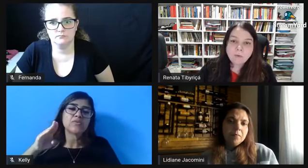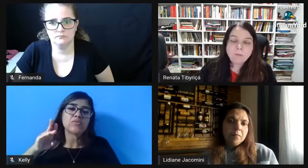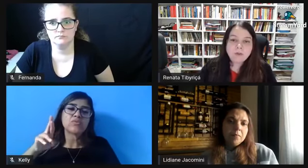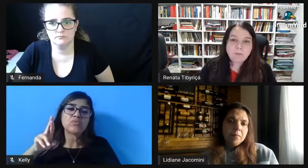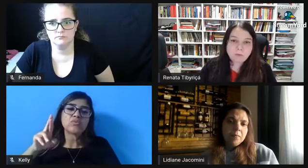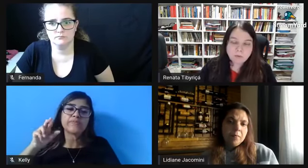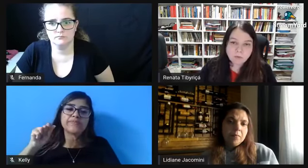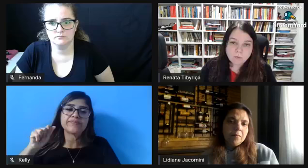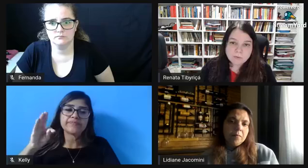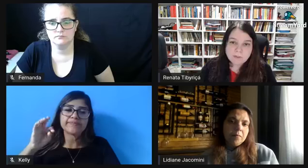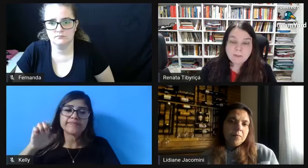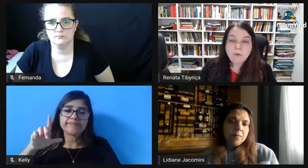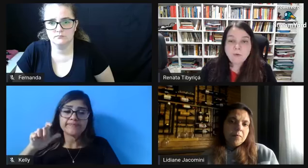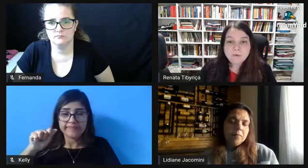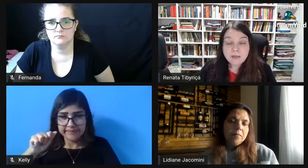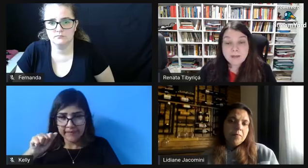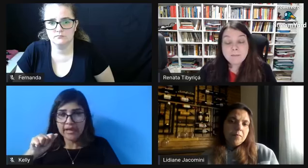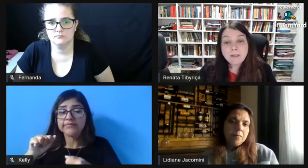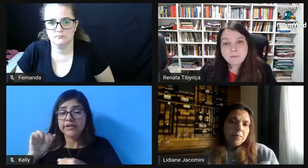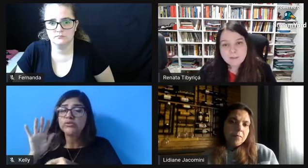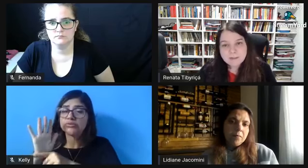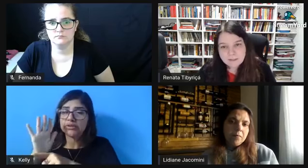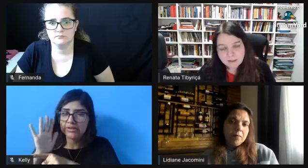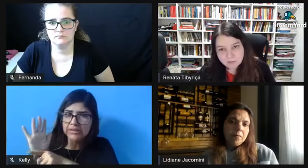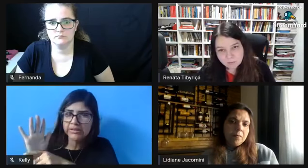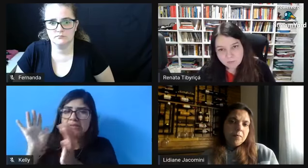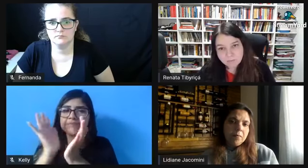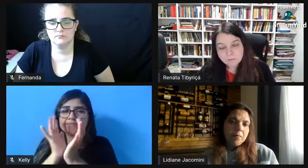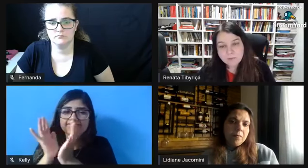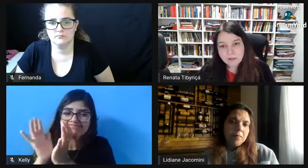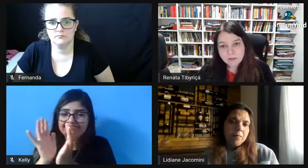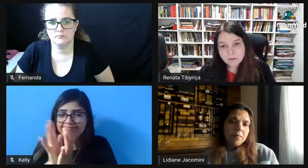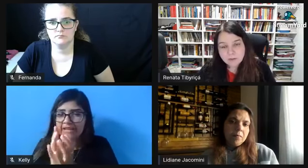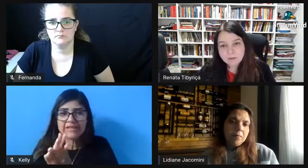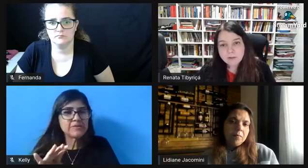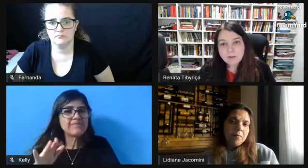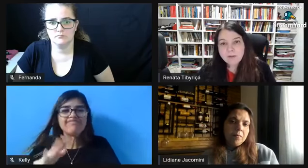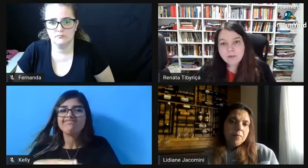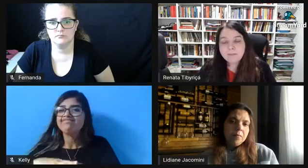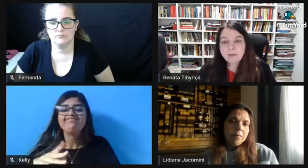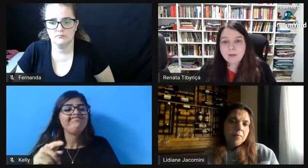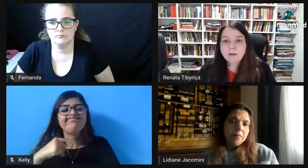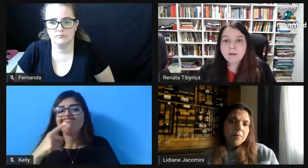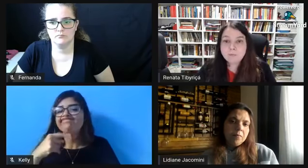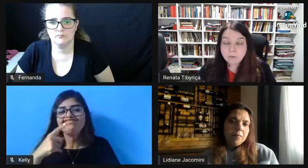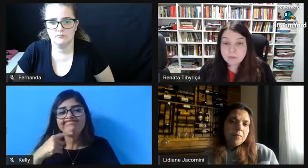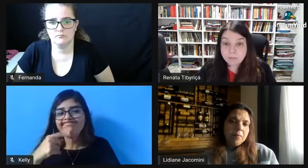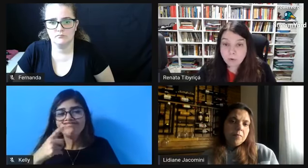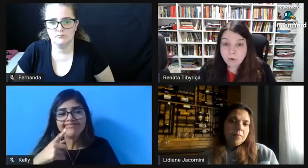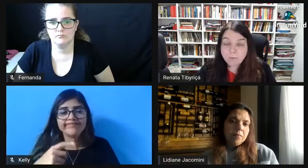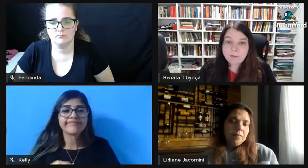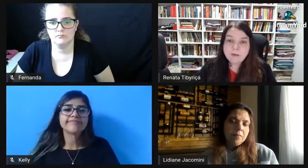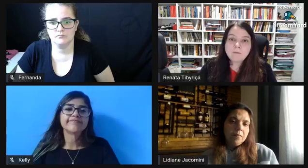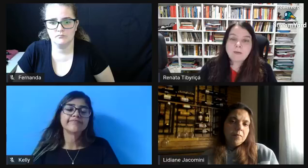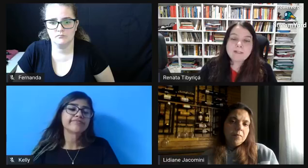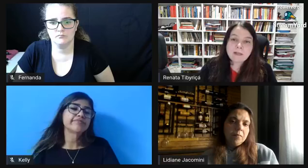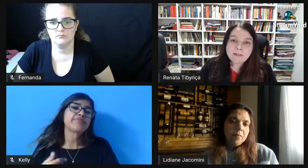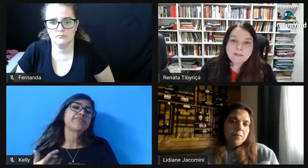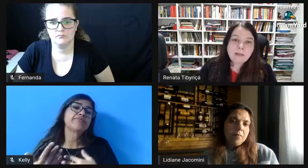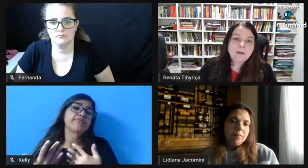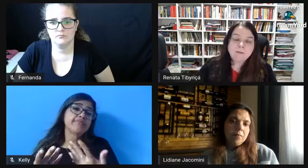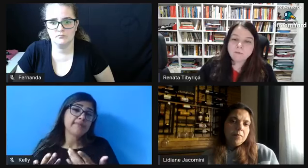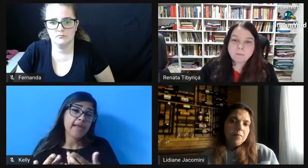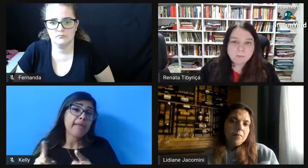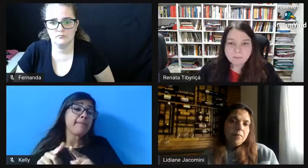esse grupo de pessoas que não conseguem manifestar a sua vontade, né, por si própria, mas